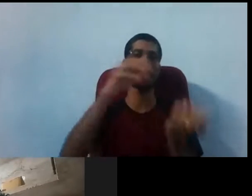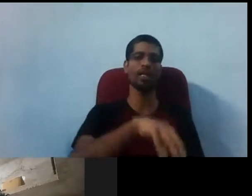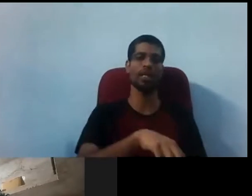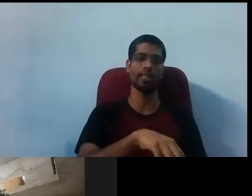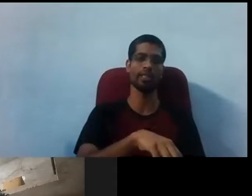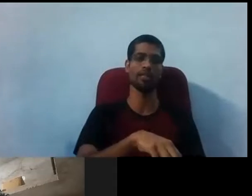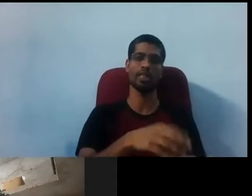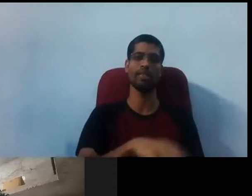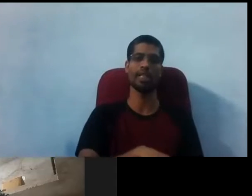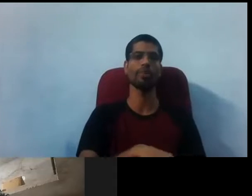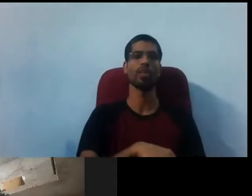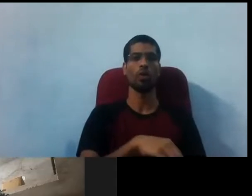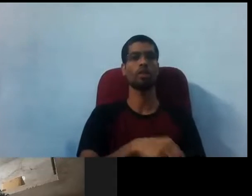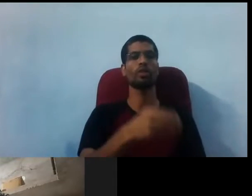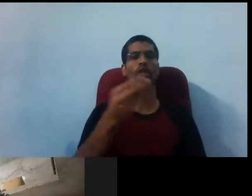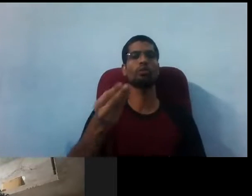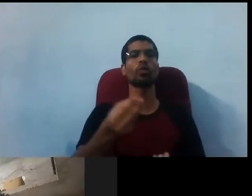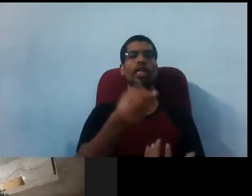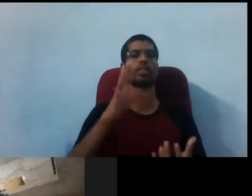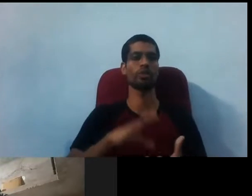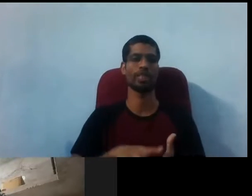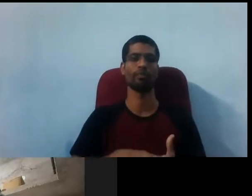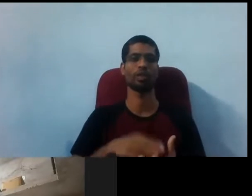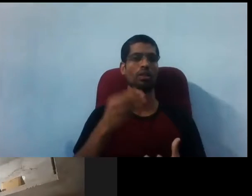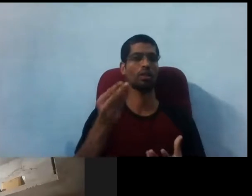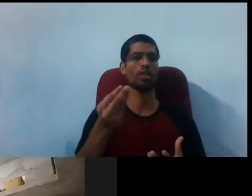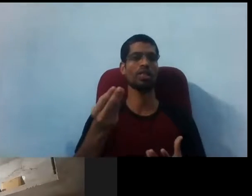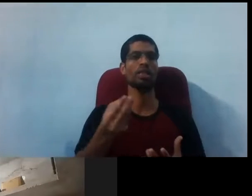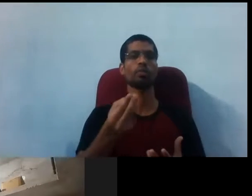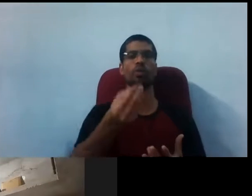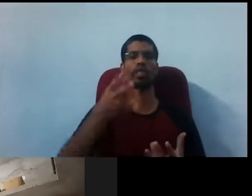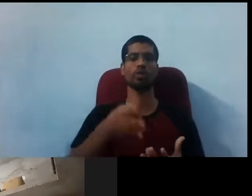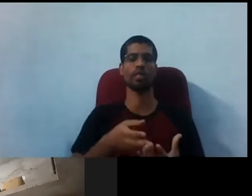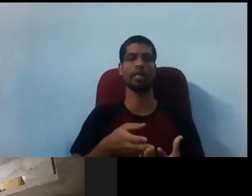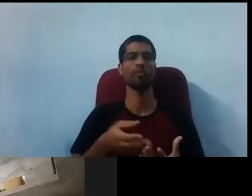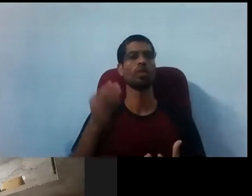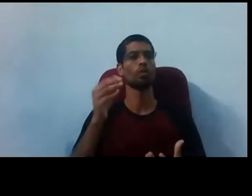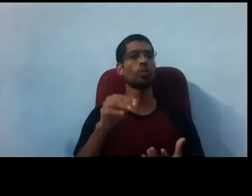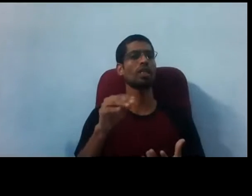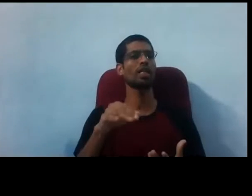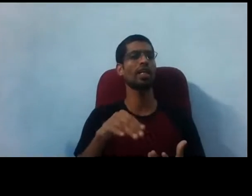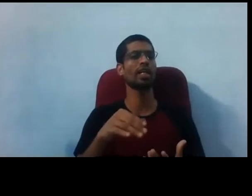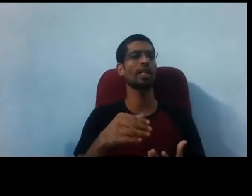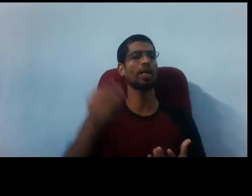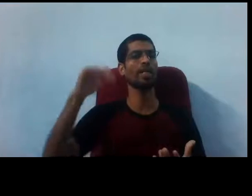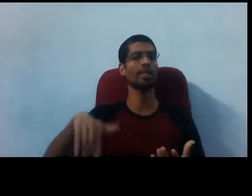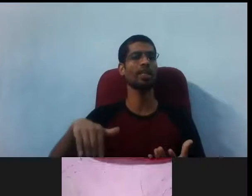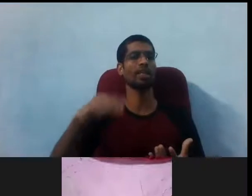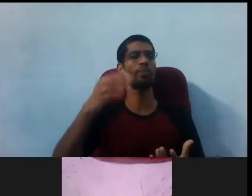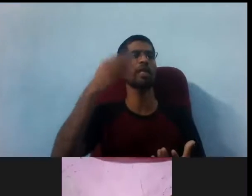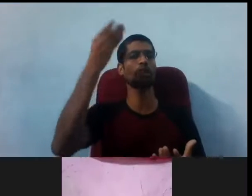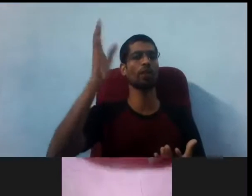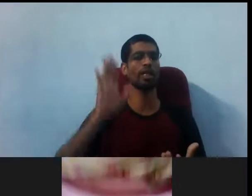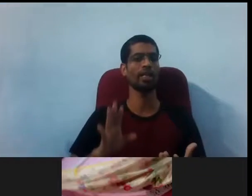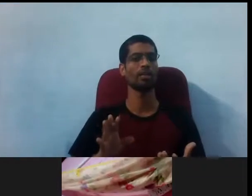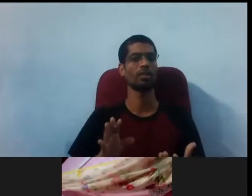को पानी में डाल दिए उसमें थोड़ा सा भूसा है सोचिएगा, थोड़ा सा भूसा है सोचिएगा, वो भूसा कहाँ रहेगा, पानी के अंदर रहेगा